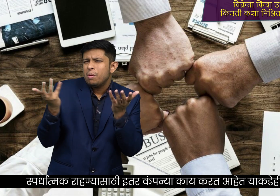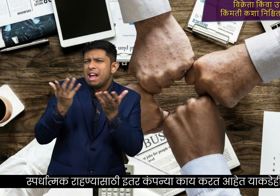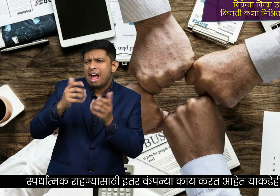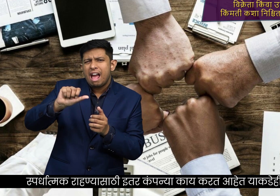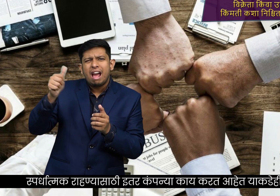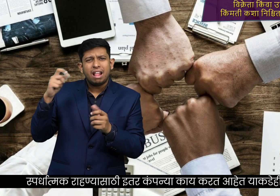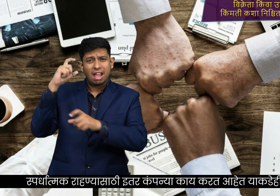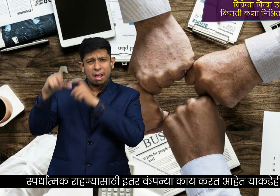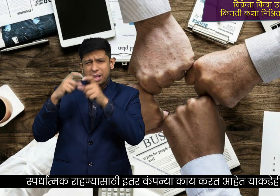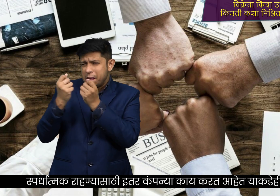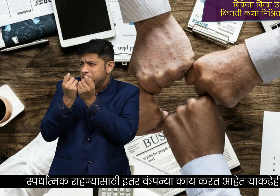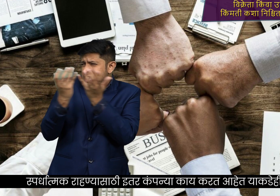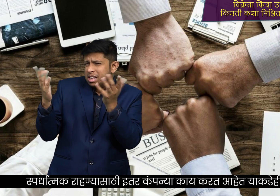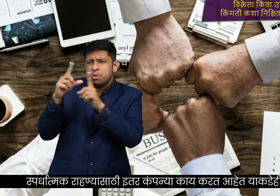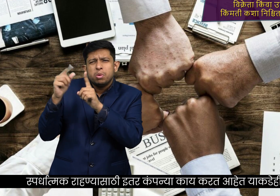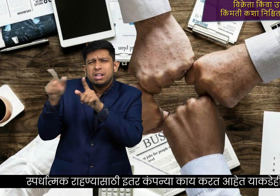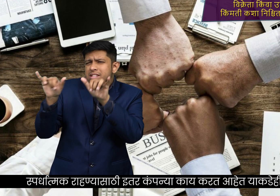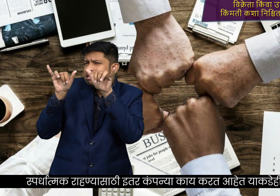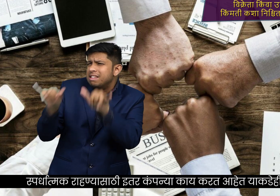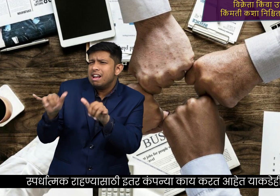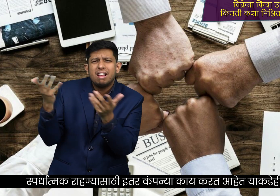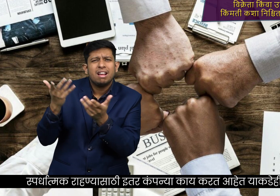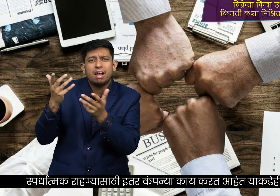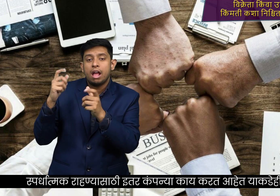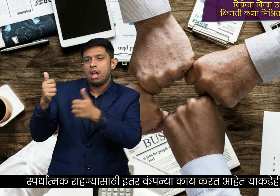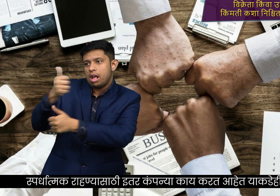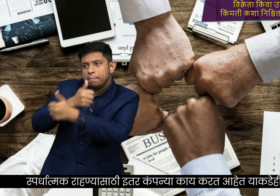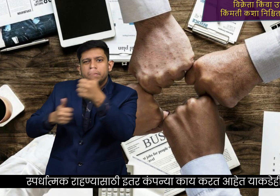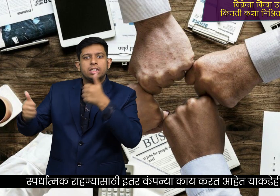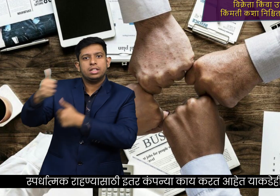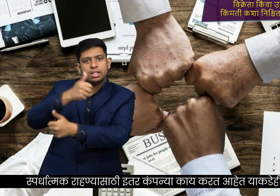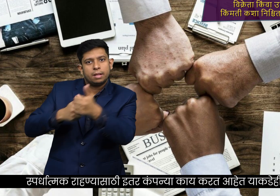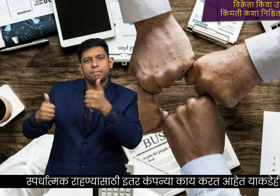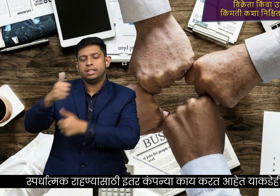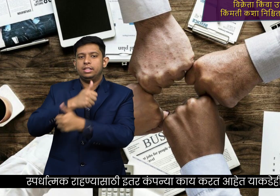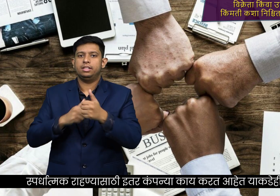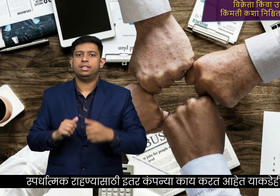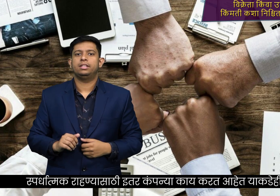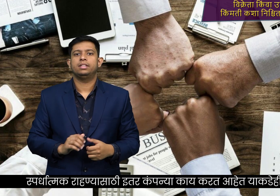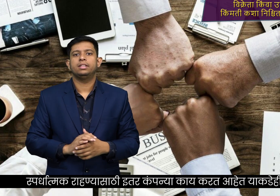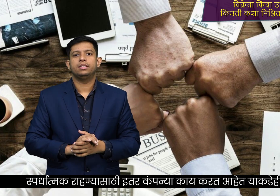स्पर्धात्मक राहण्यासाठी इतर कंपन्या काय करत आहेत याकडेही ते लक्ष देतात.